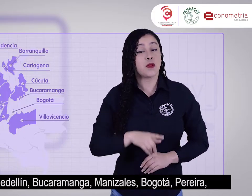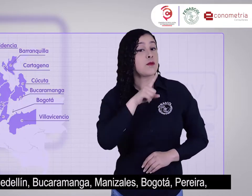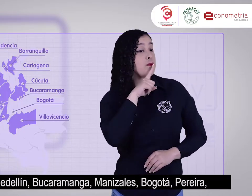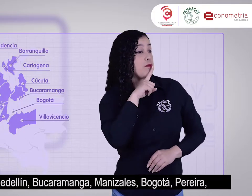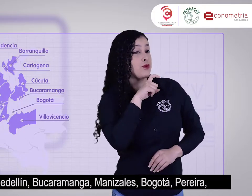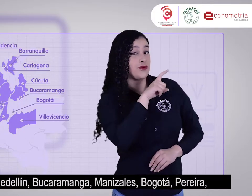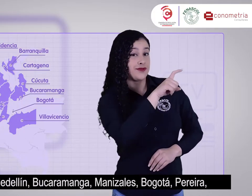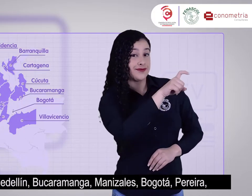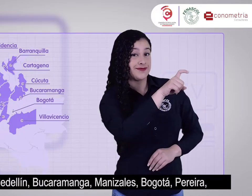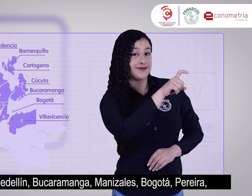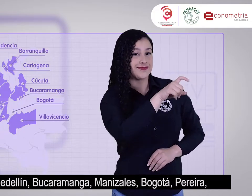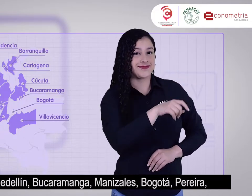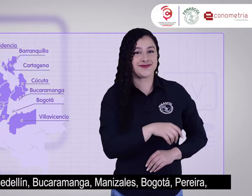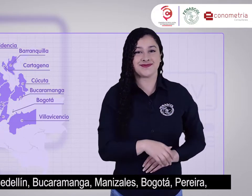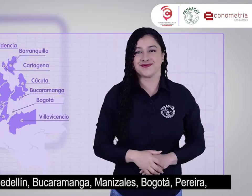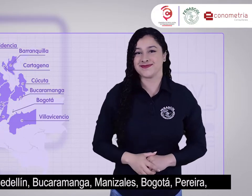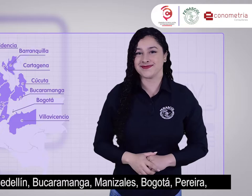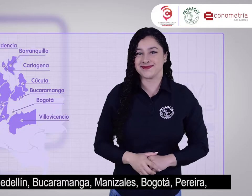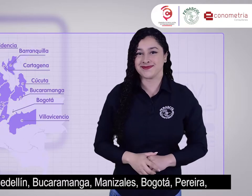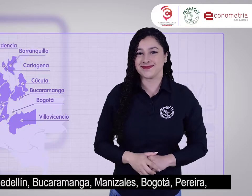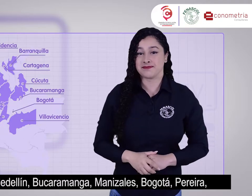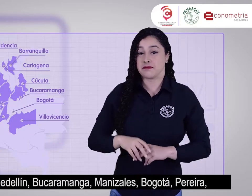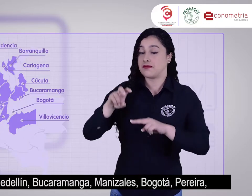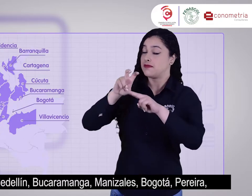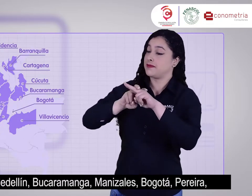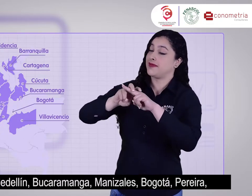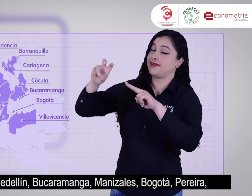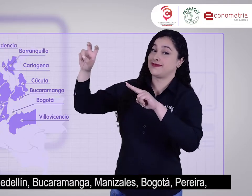Bucaramanga Manizales